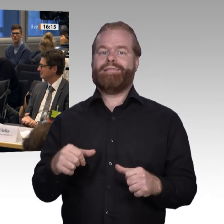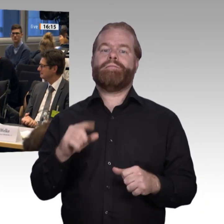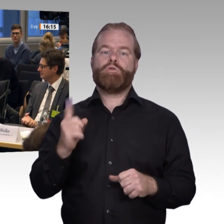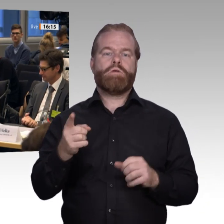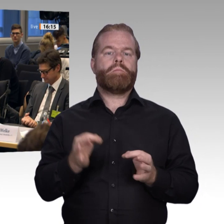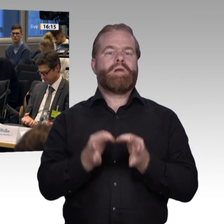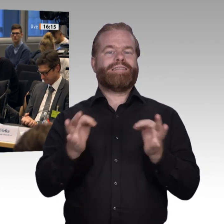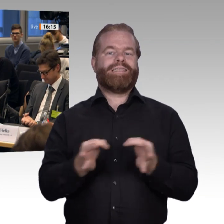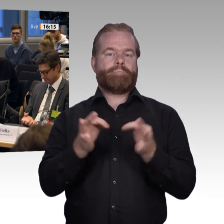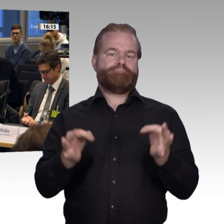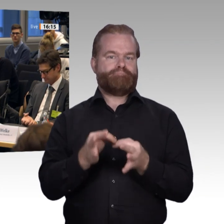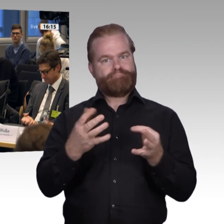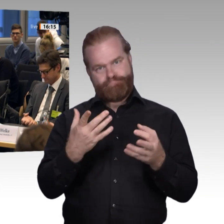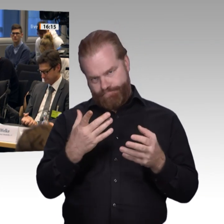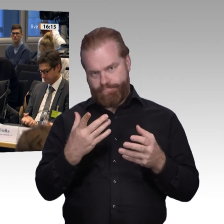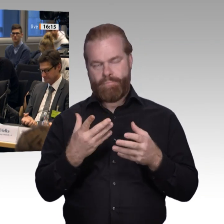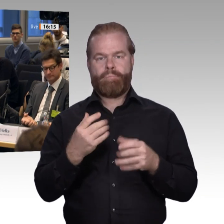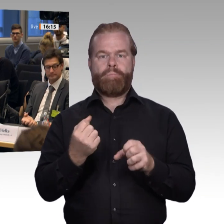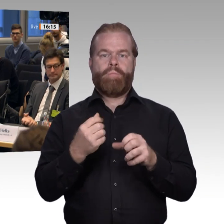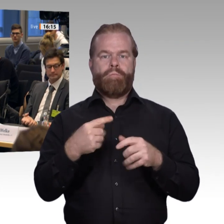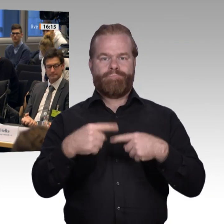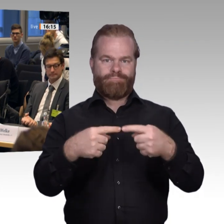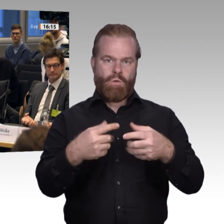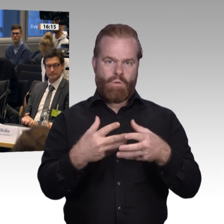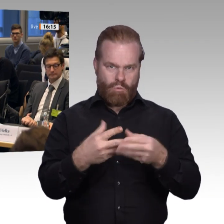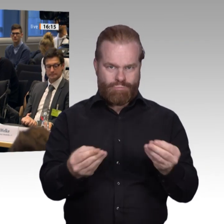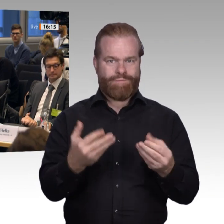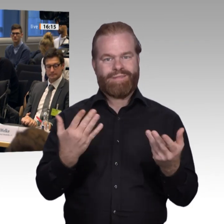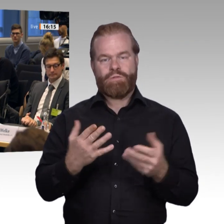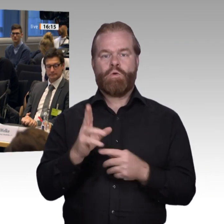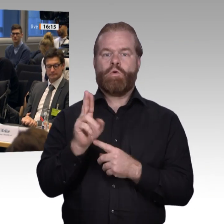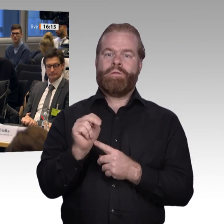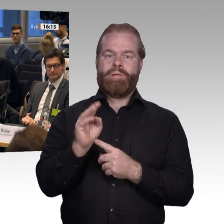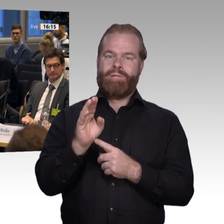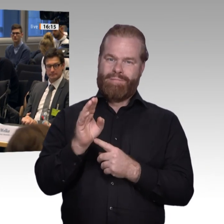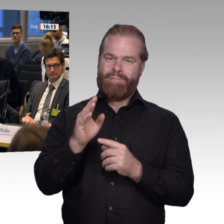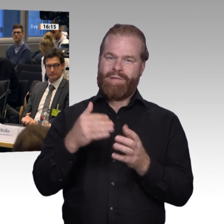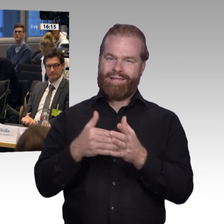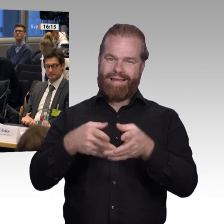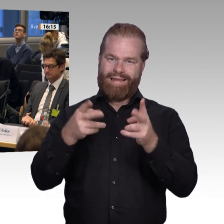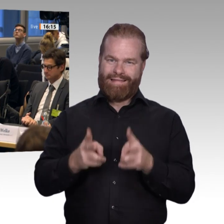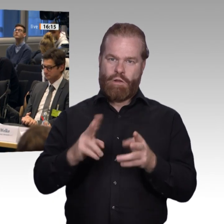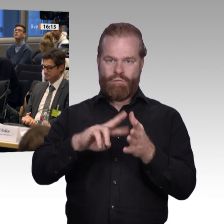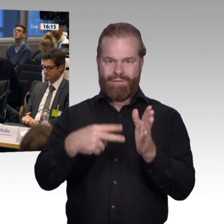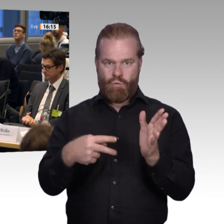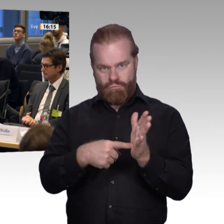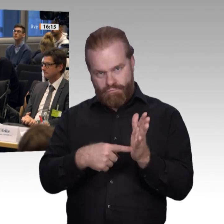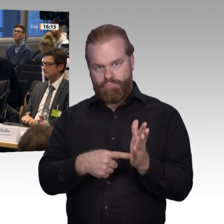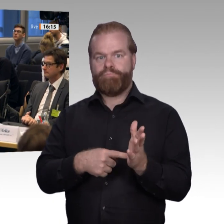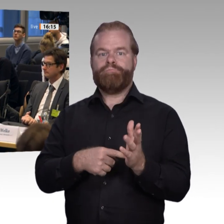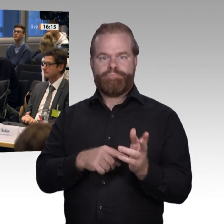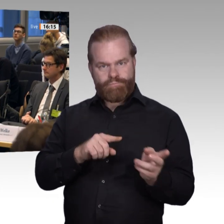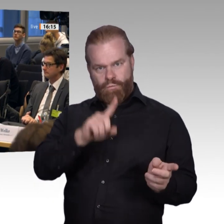und dass Gesetze, die eine Diskriminierung von Menschen mit Behinderungen darstellen, abzuändern oder aufzuheben